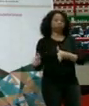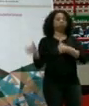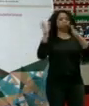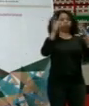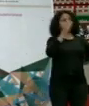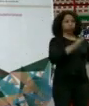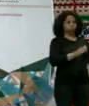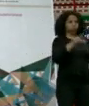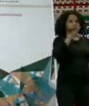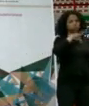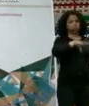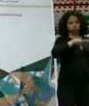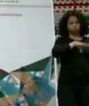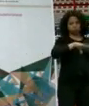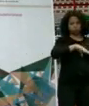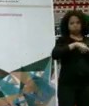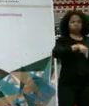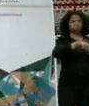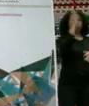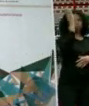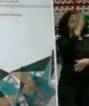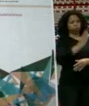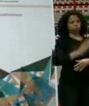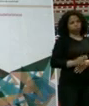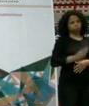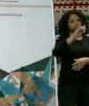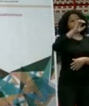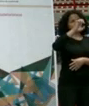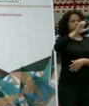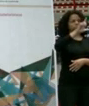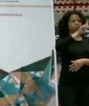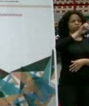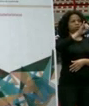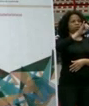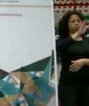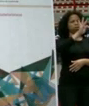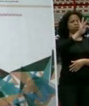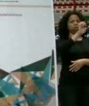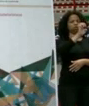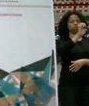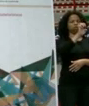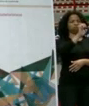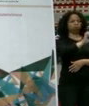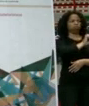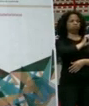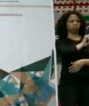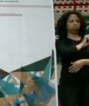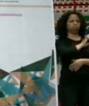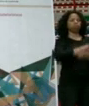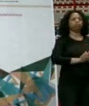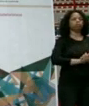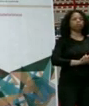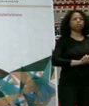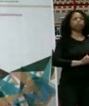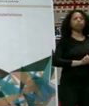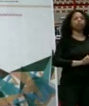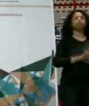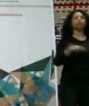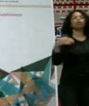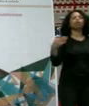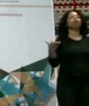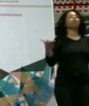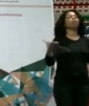vão favorecer a elite brasileira. Esses dois grupos satisfeitos vão manter Dom João no poder. Então vamos lá, começar